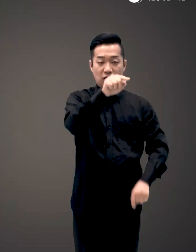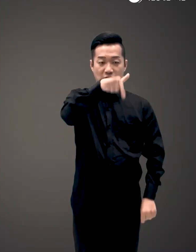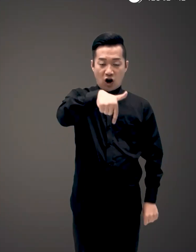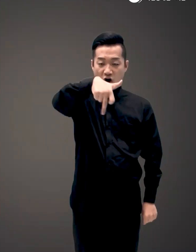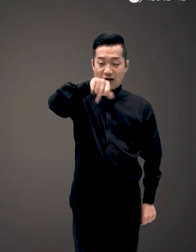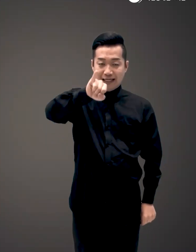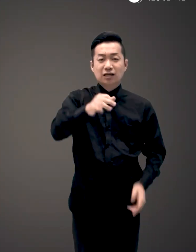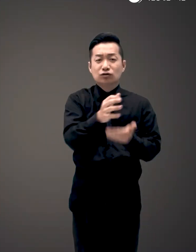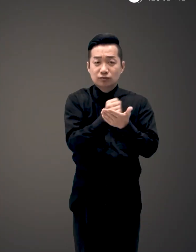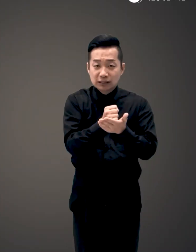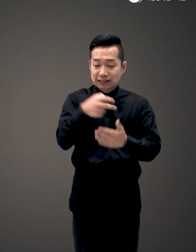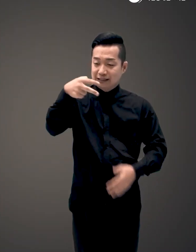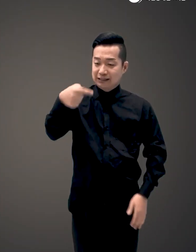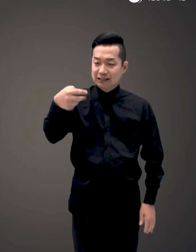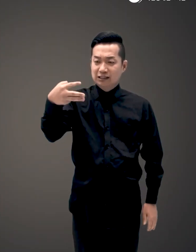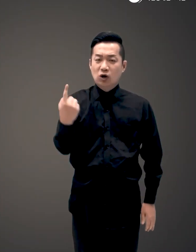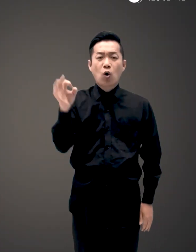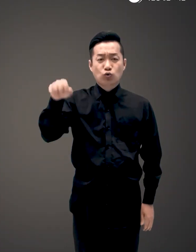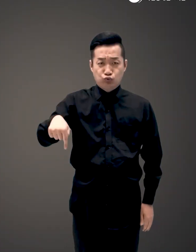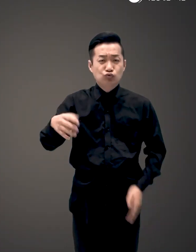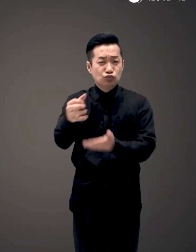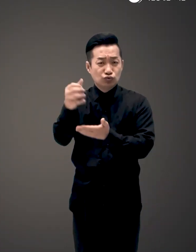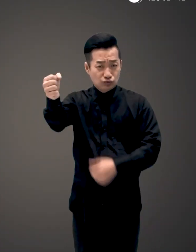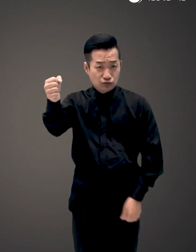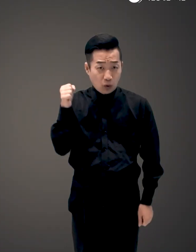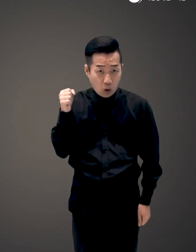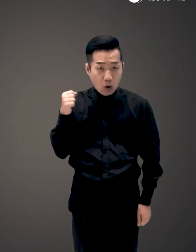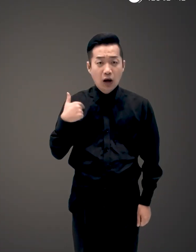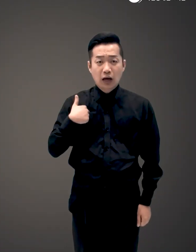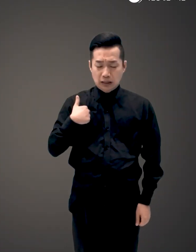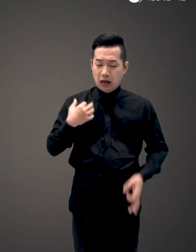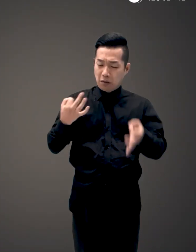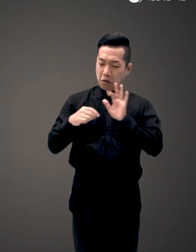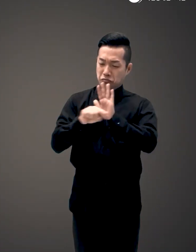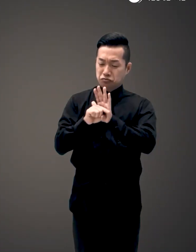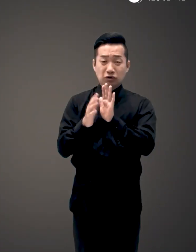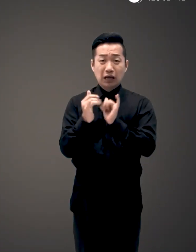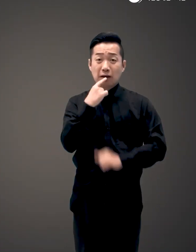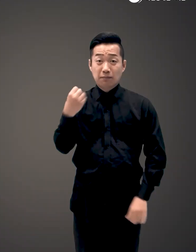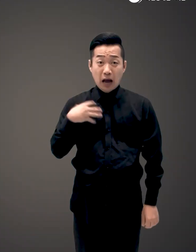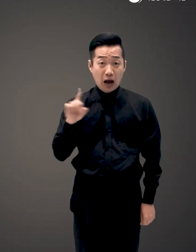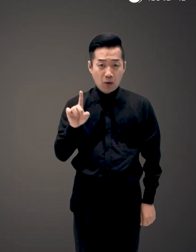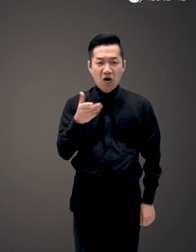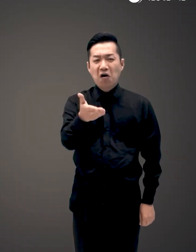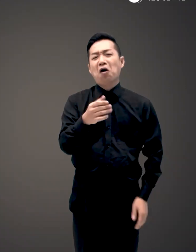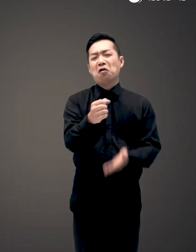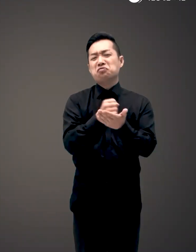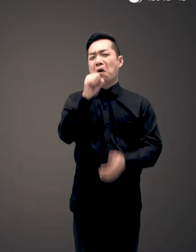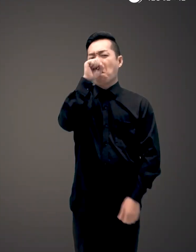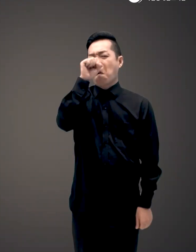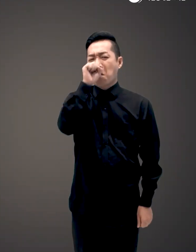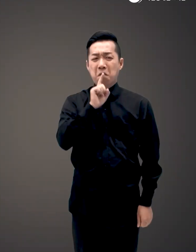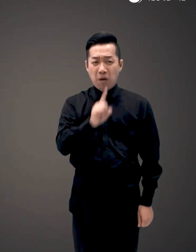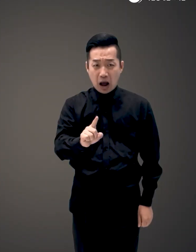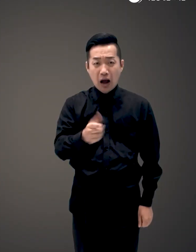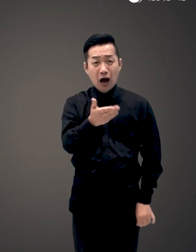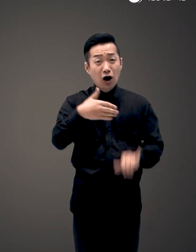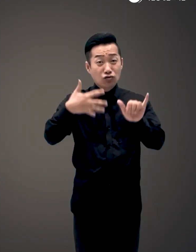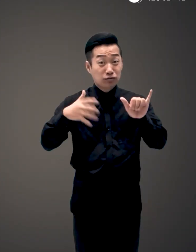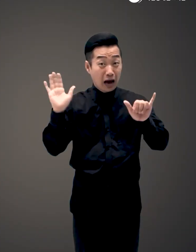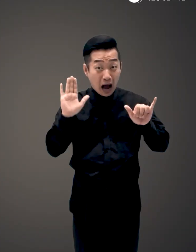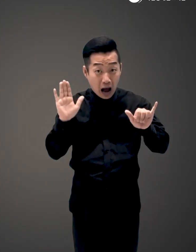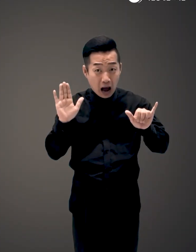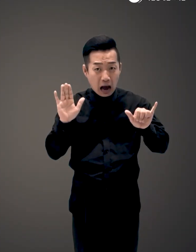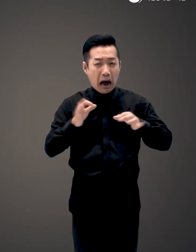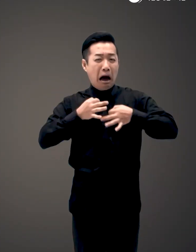드로우예요. 저를 안 좋게 보시는 분들이 그런 말씀을 하시더라고요. 너는 운이 좋았던 거지. 네가